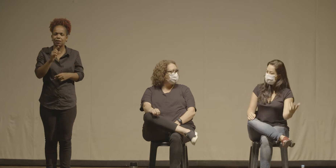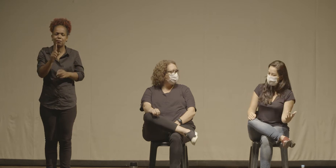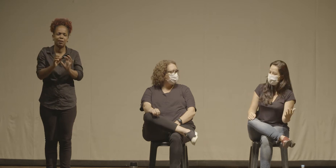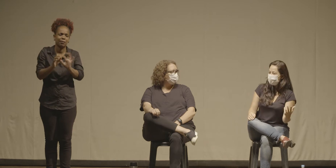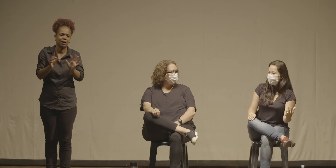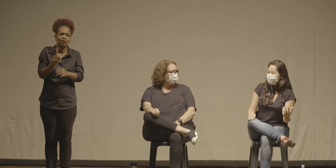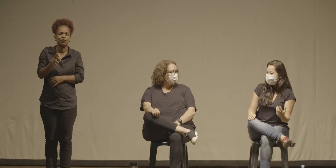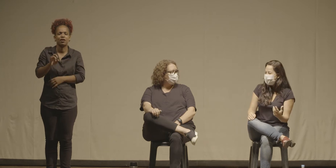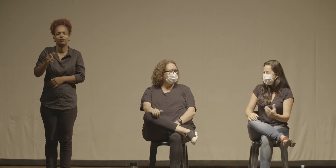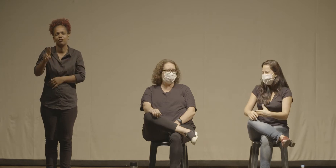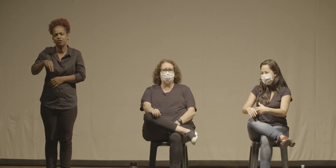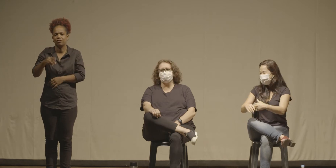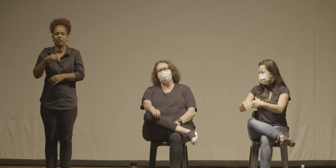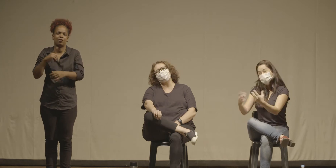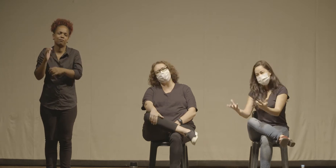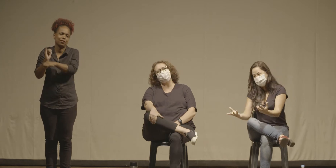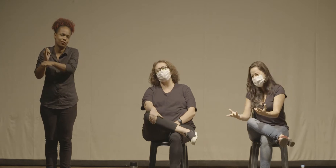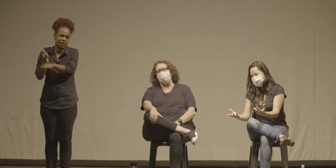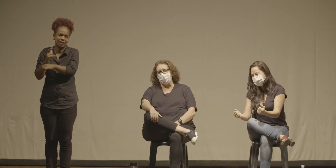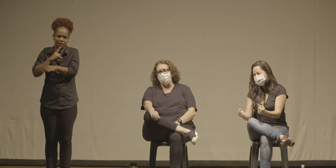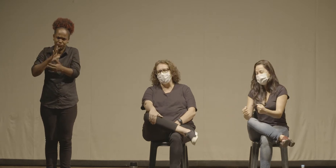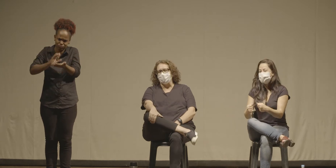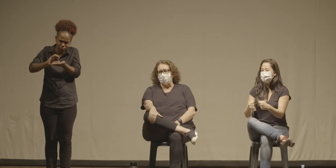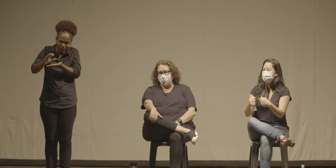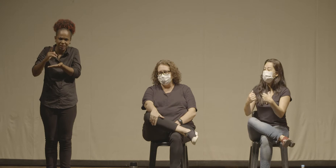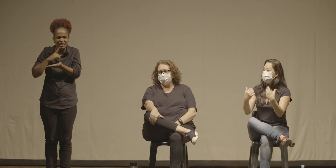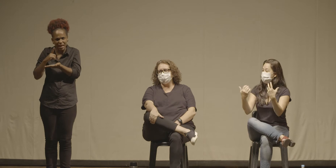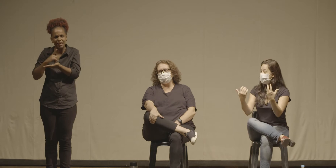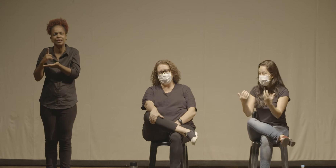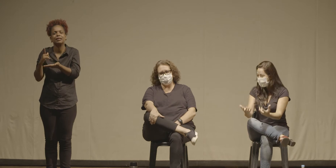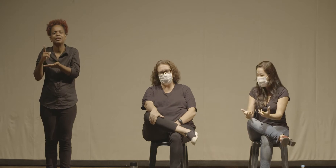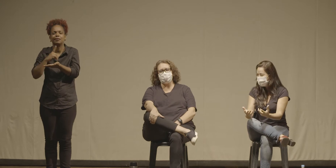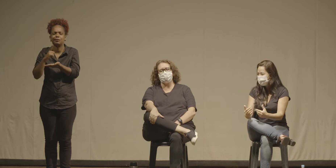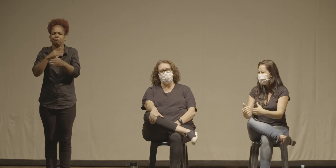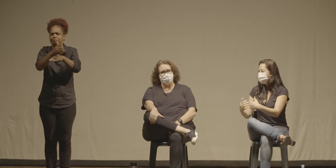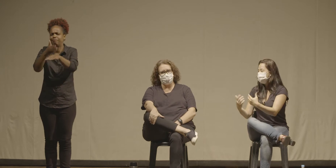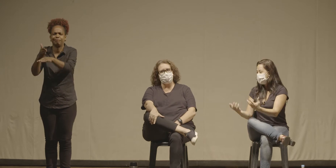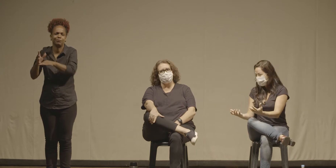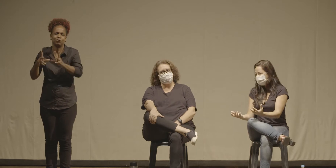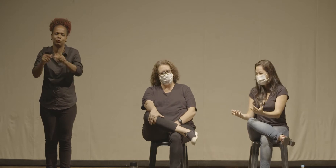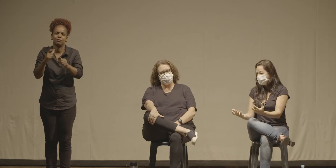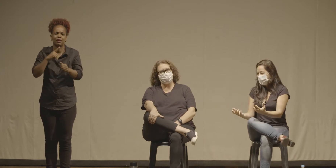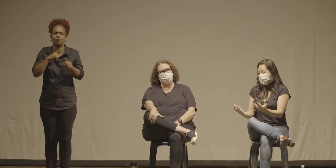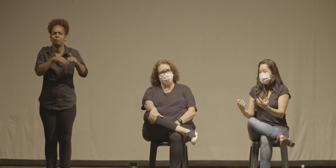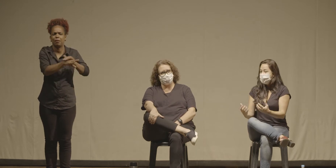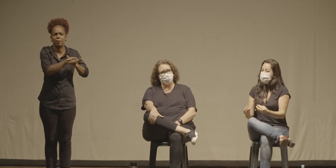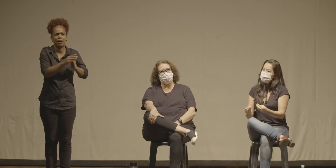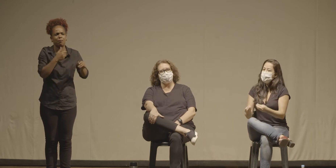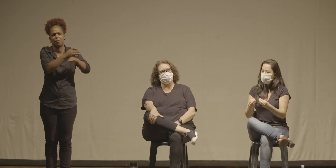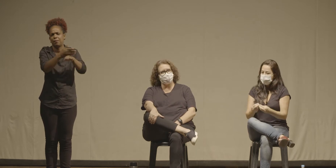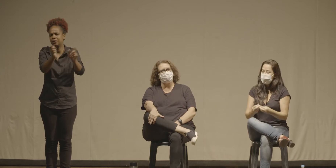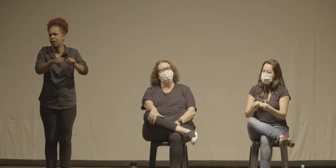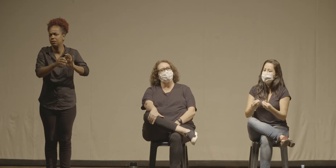em vertigem, né? Que tem todo um orçamento, que tem todos os acessos, que tem todos os arquivos.